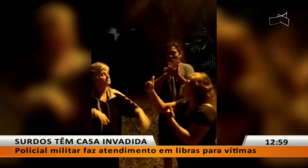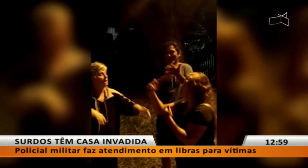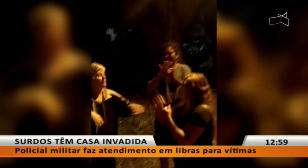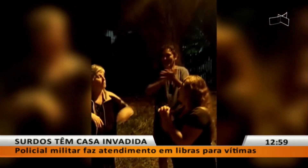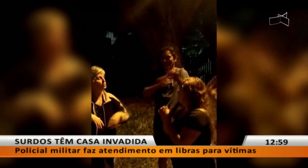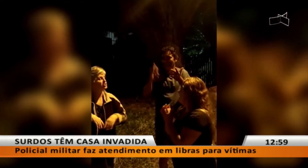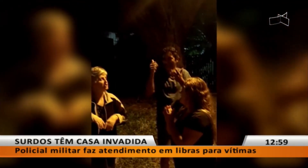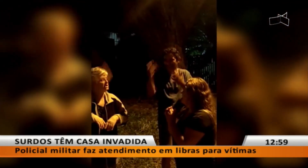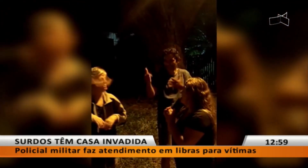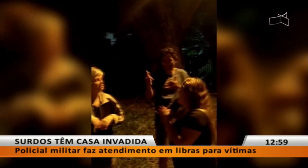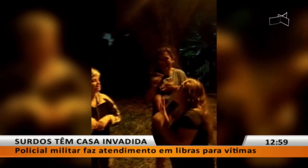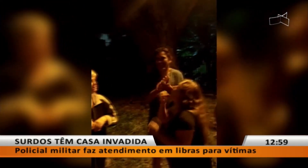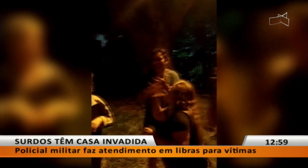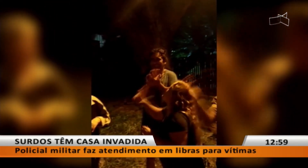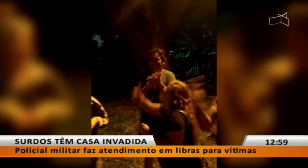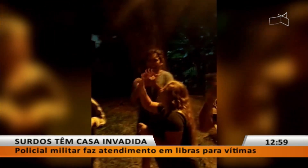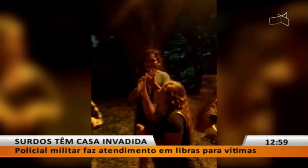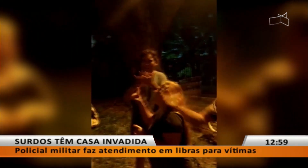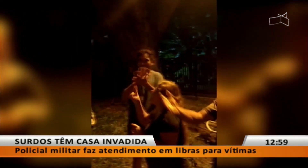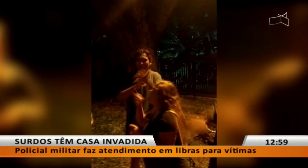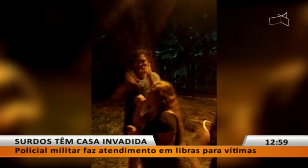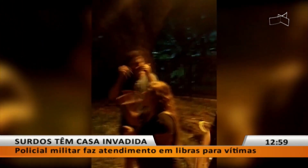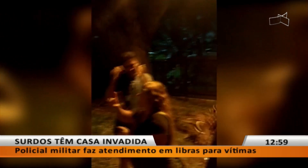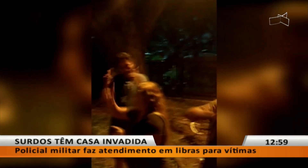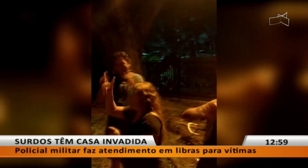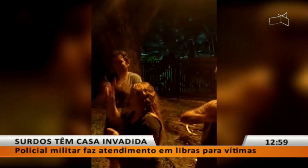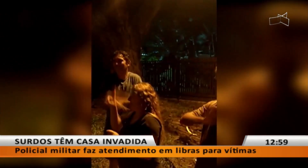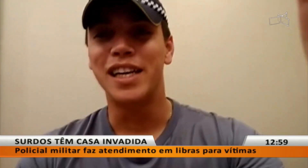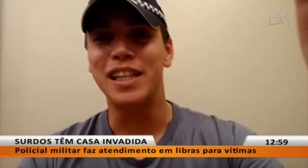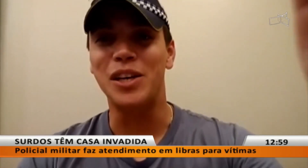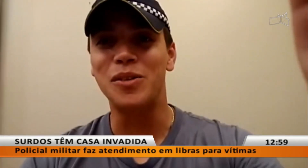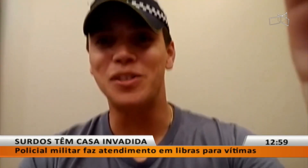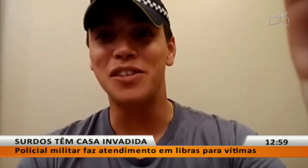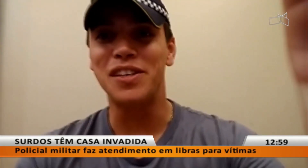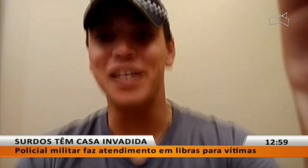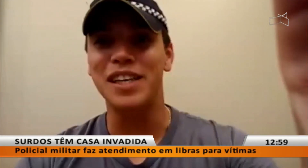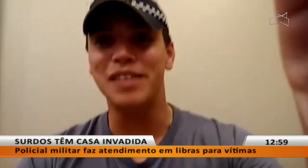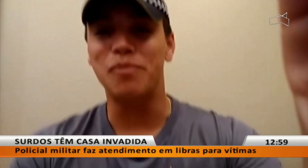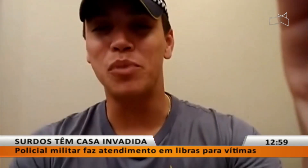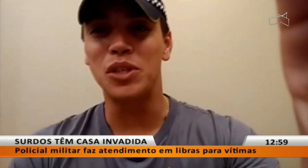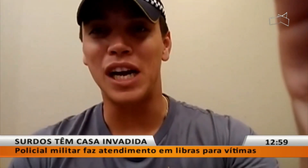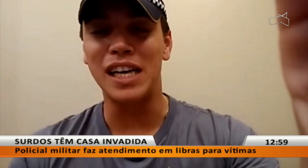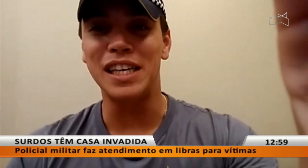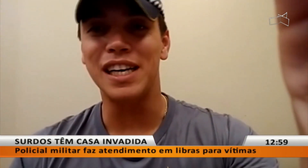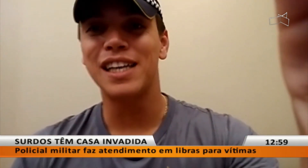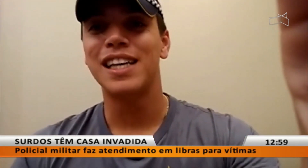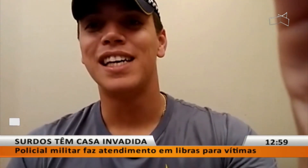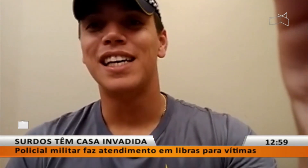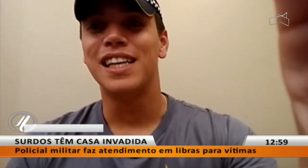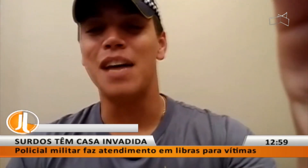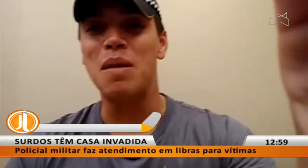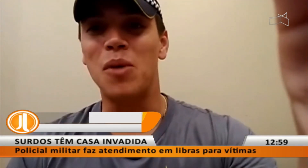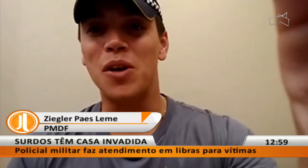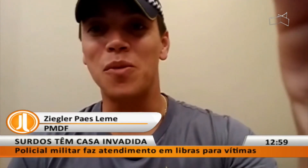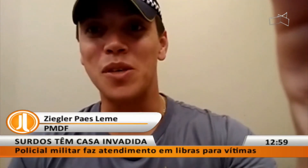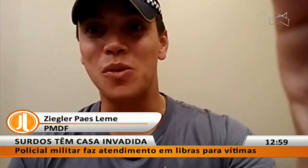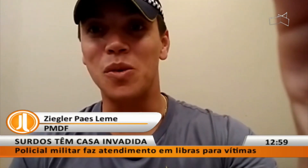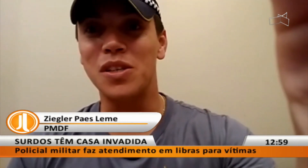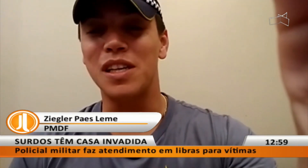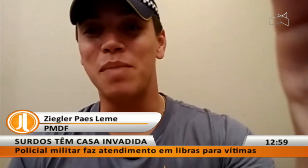gente tem uma matéria chamada Libras aplicada à atividade policial. Então eu tive que puxar ali na memória algumas coisas, né, pra